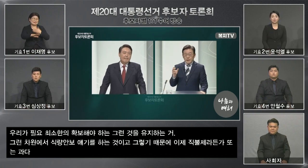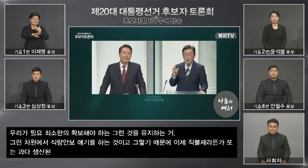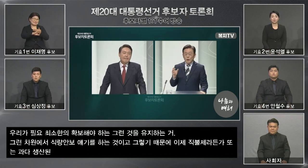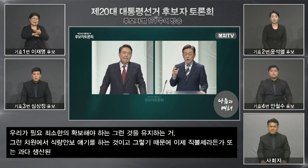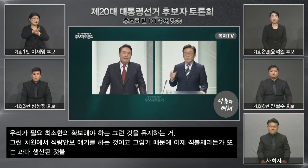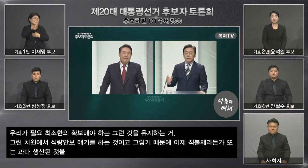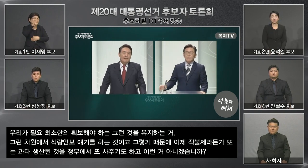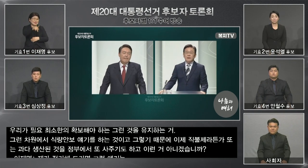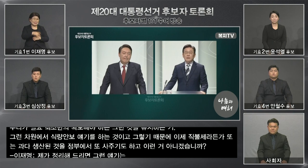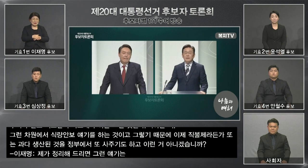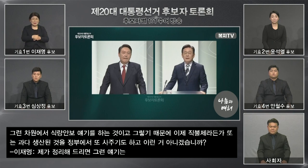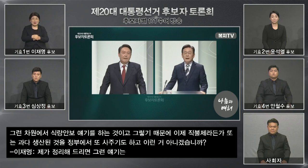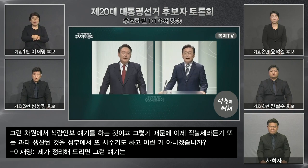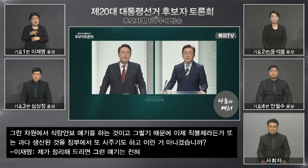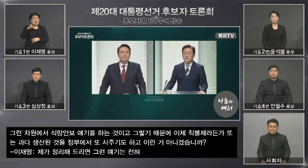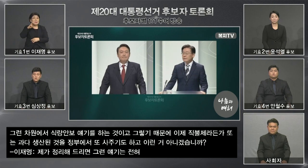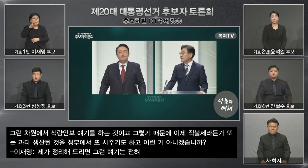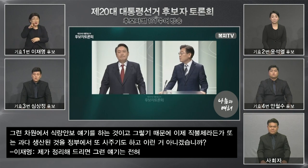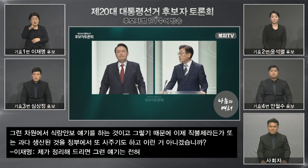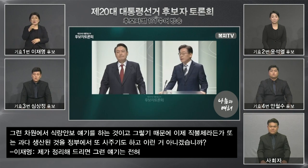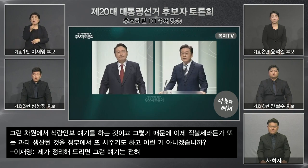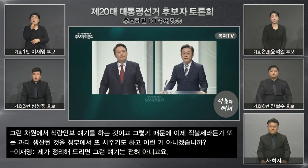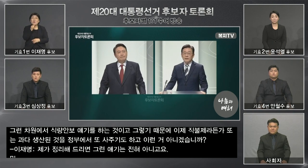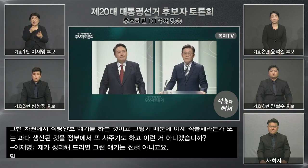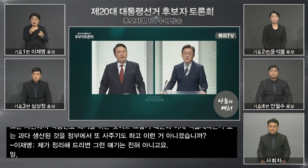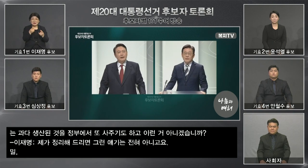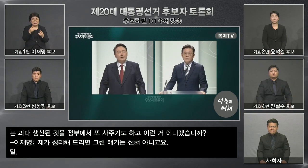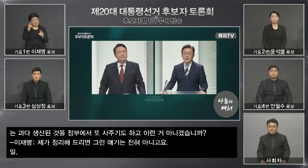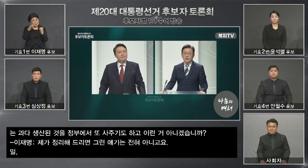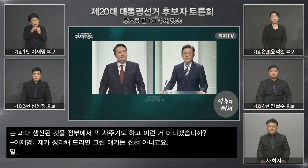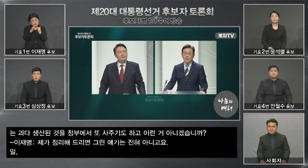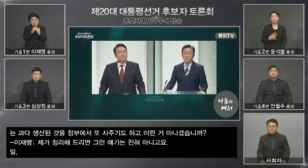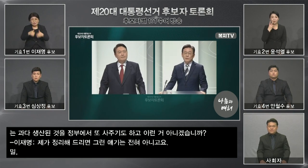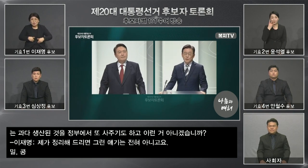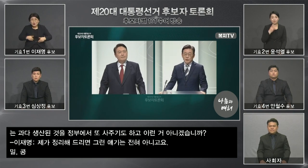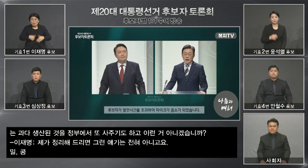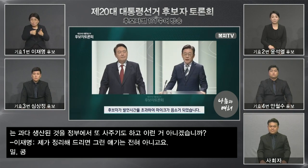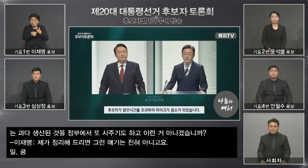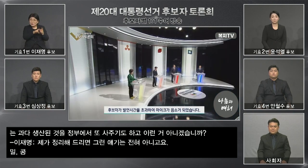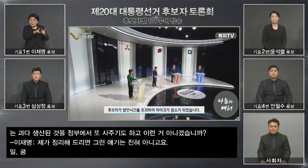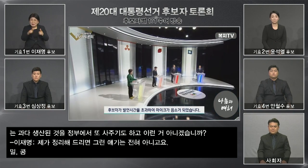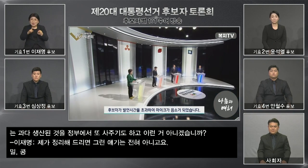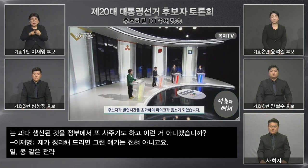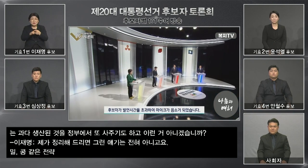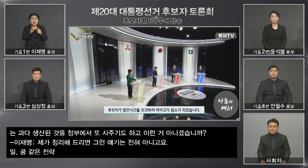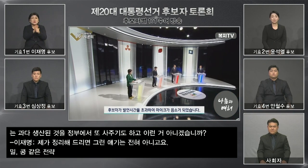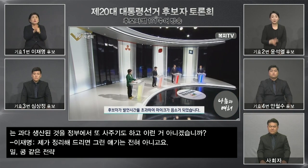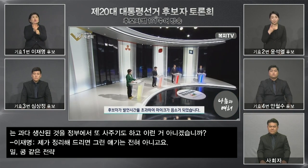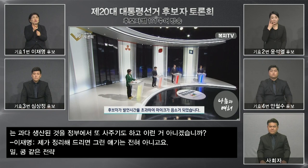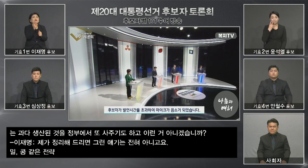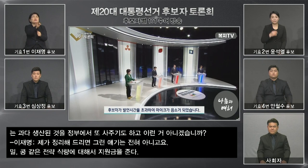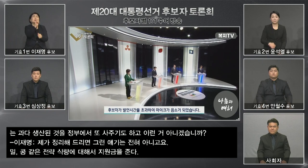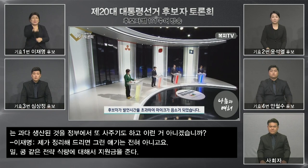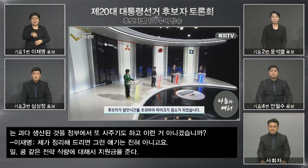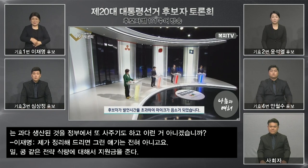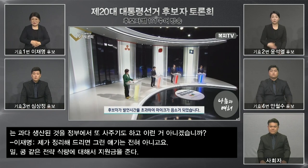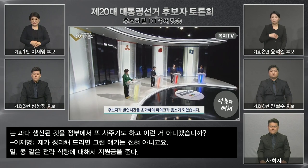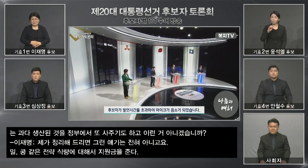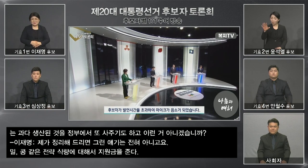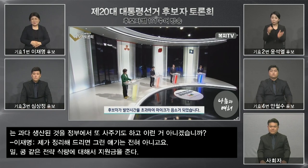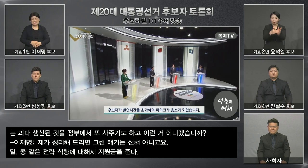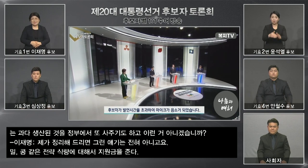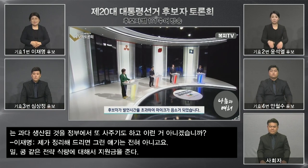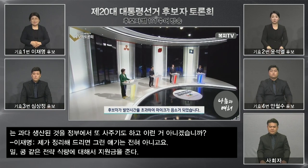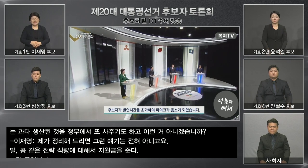밀, 콩 같은 전략 식물에 대해서 식량에 대해서 지원금을 준다. 글쎄요, 제가 말씀드렸지